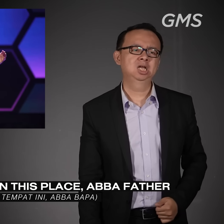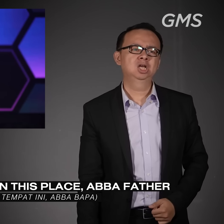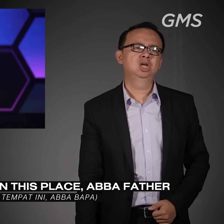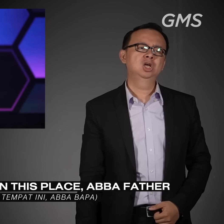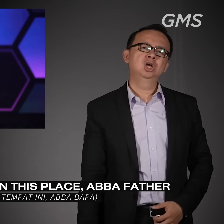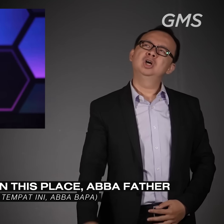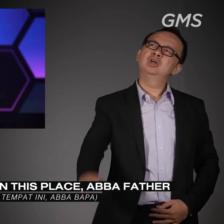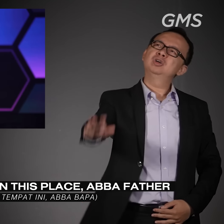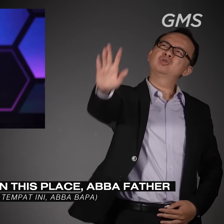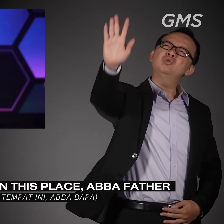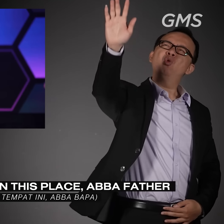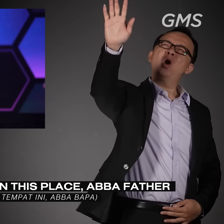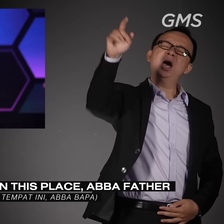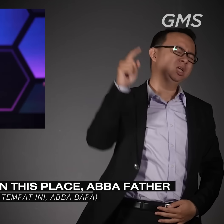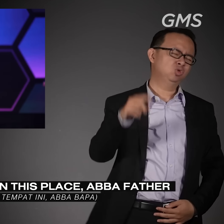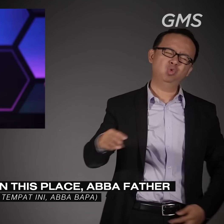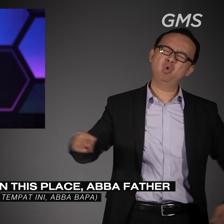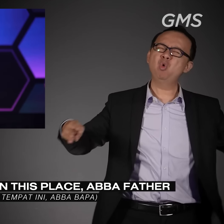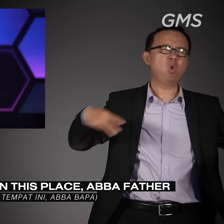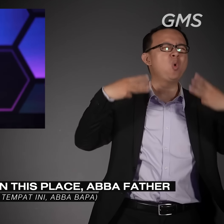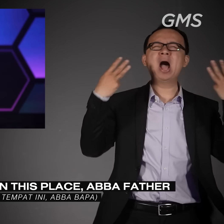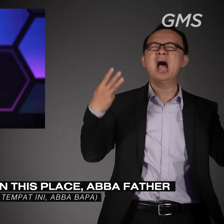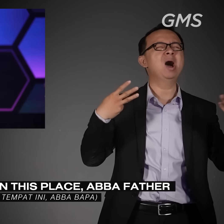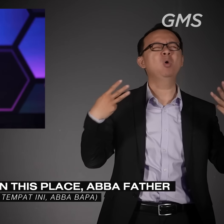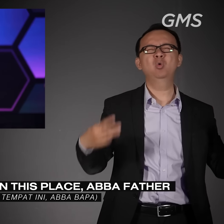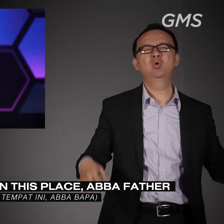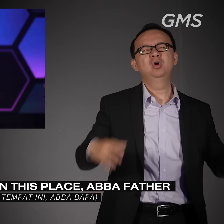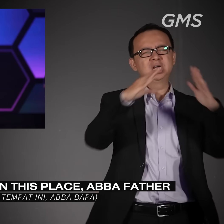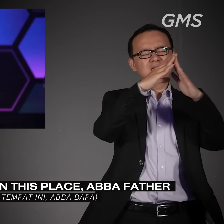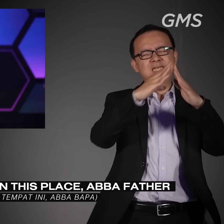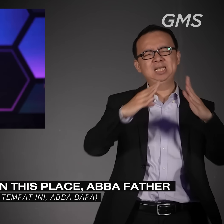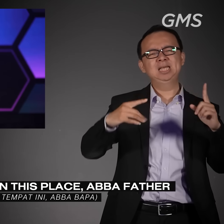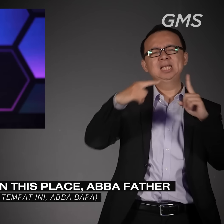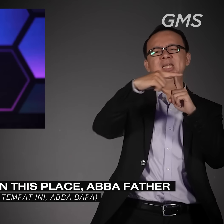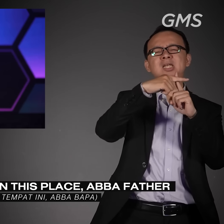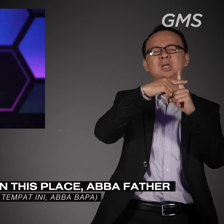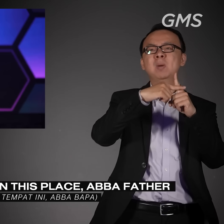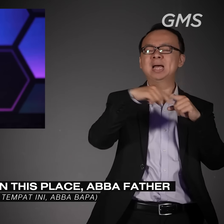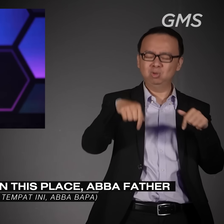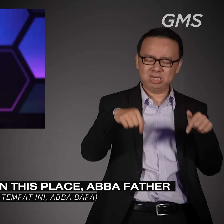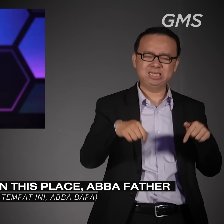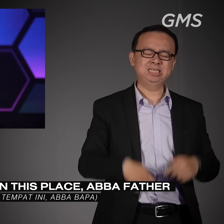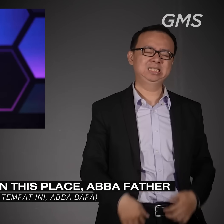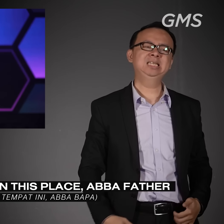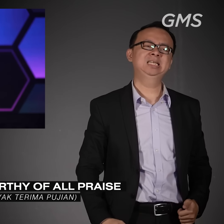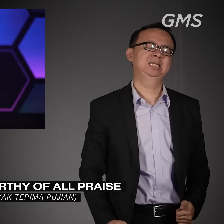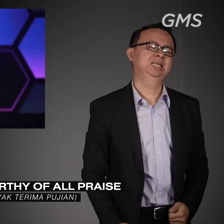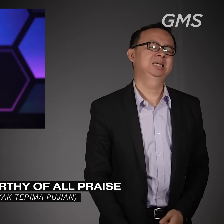You are awesome in this church, Abba Father.